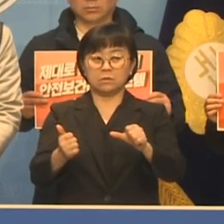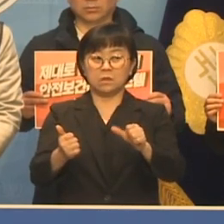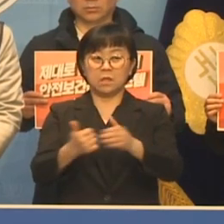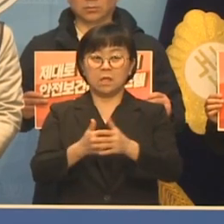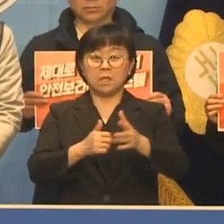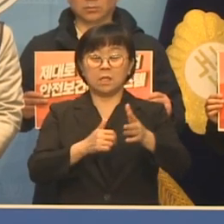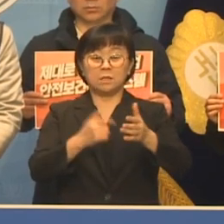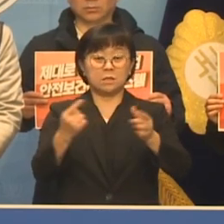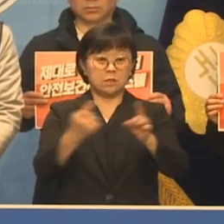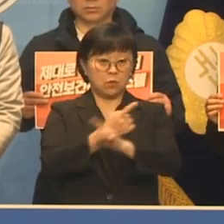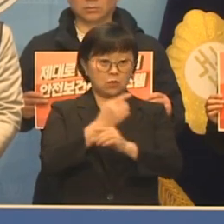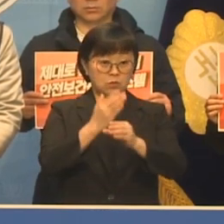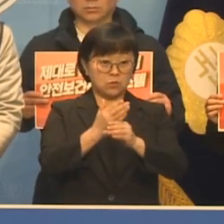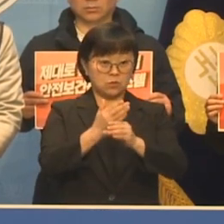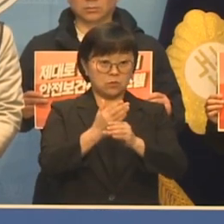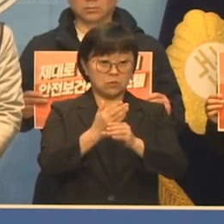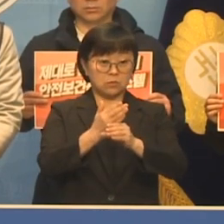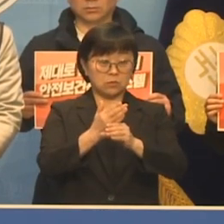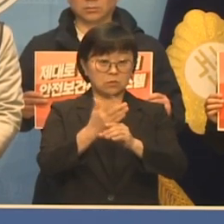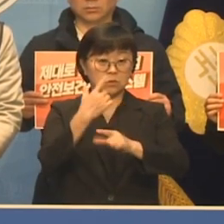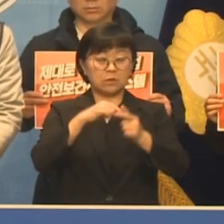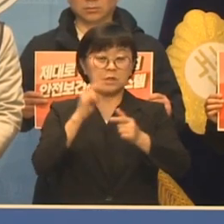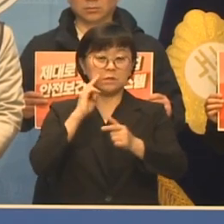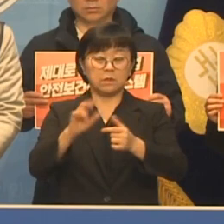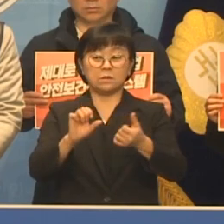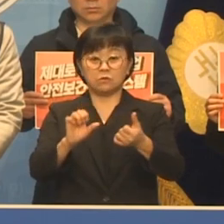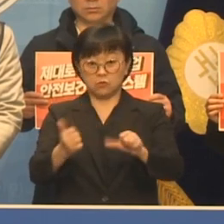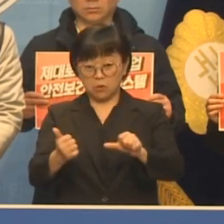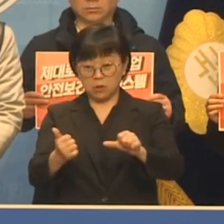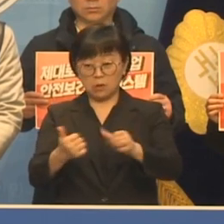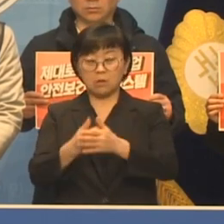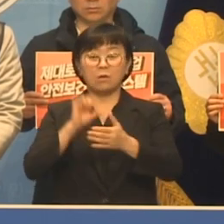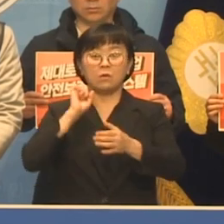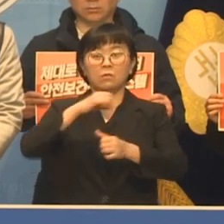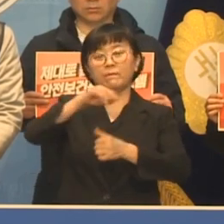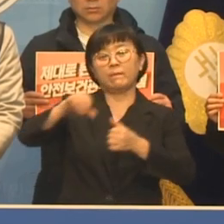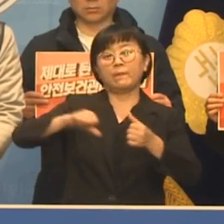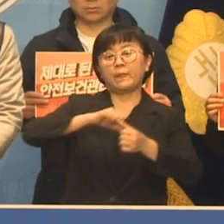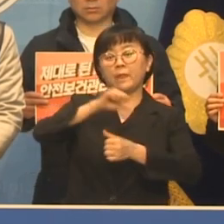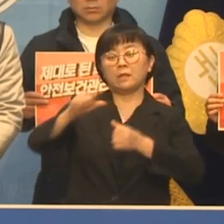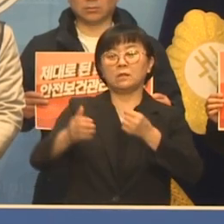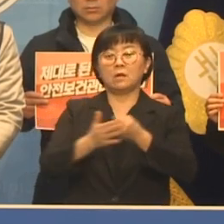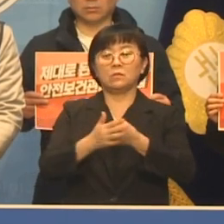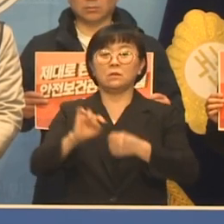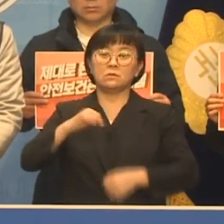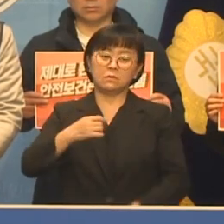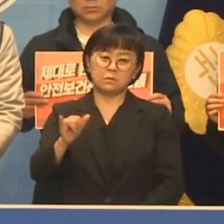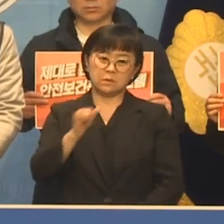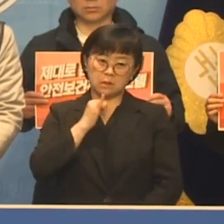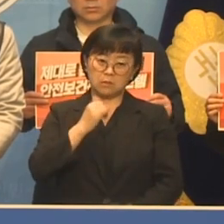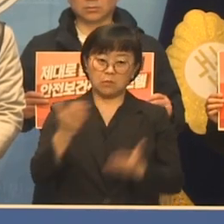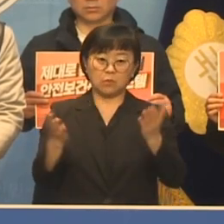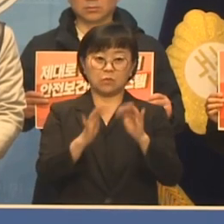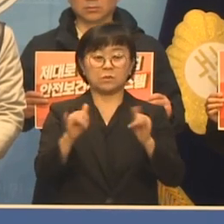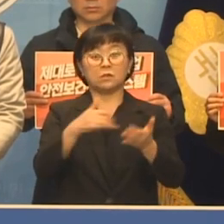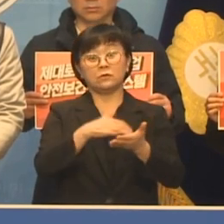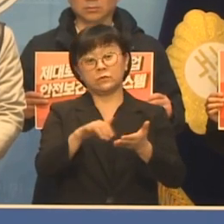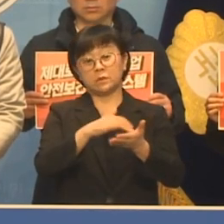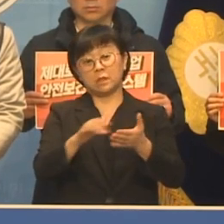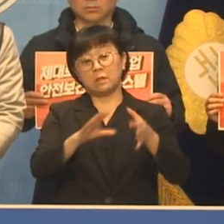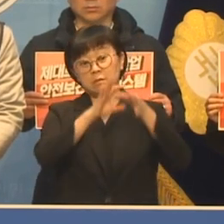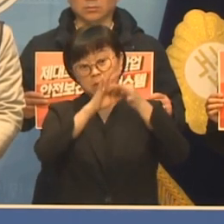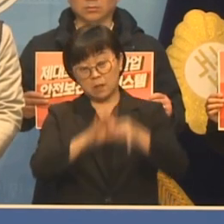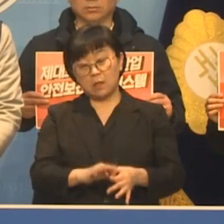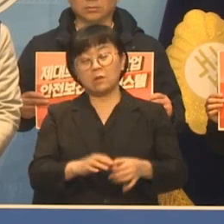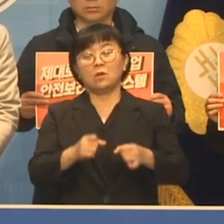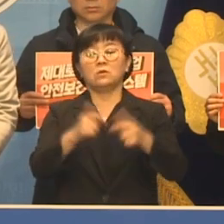치료 중 병이 악화되어 사망하거나 어려운 환경으로 비관 자살하는 노동자 수가